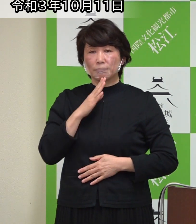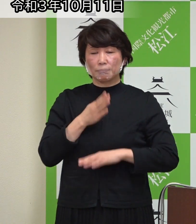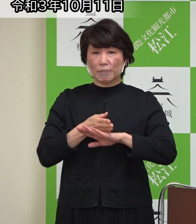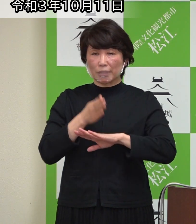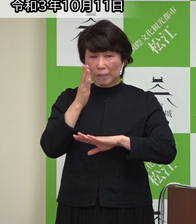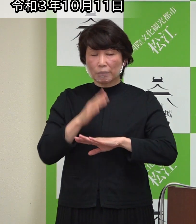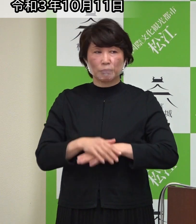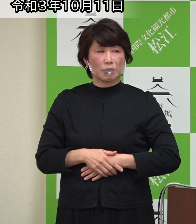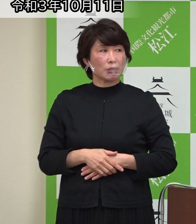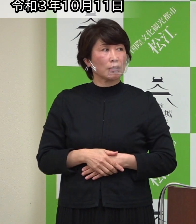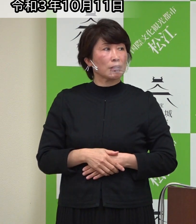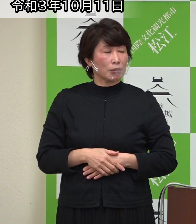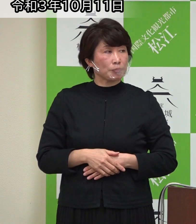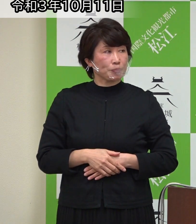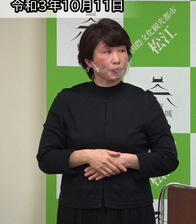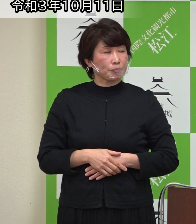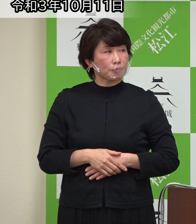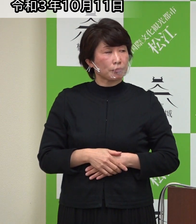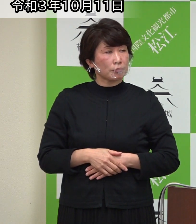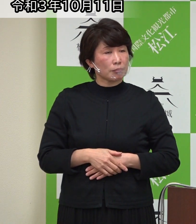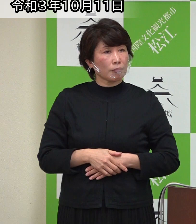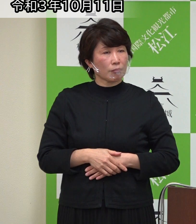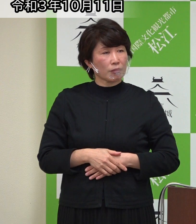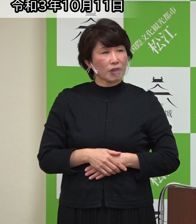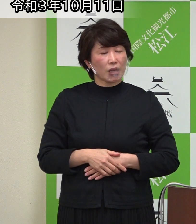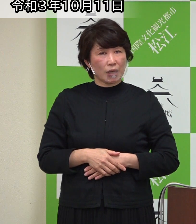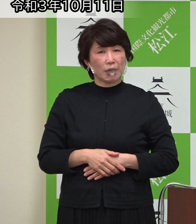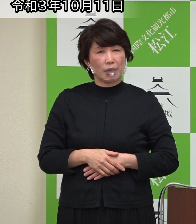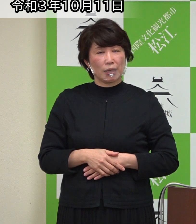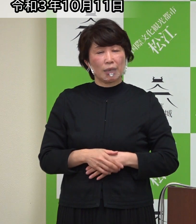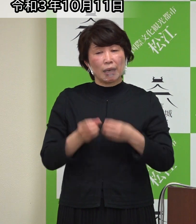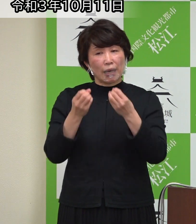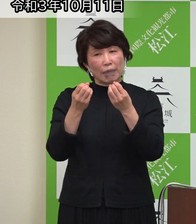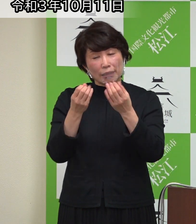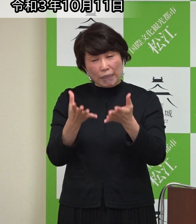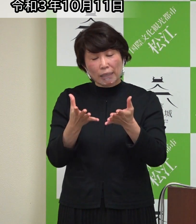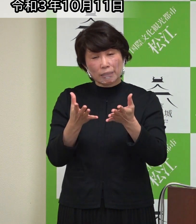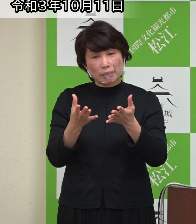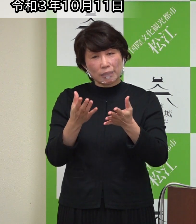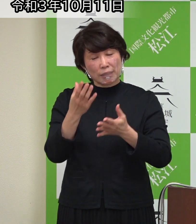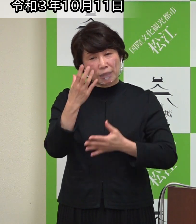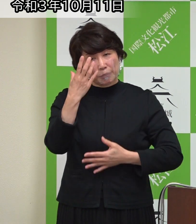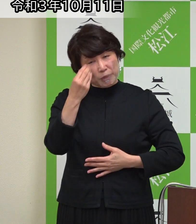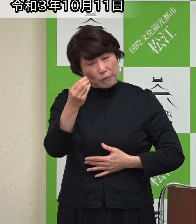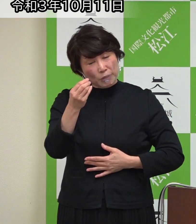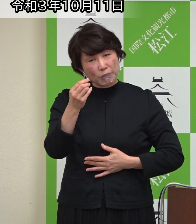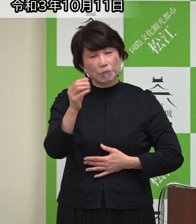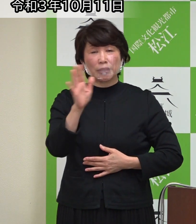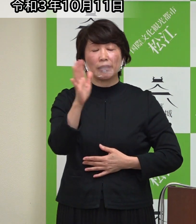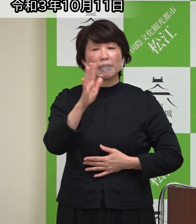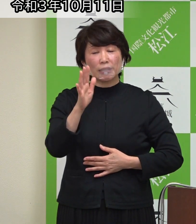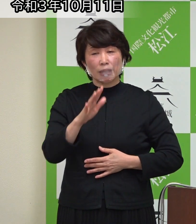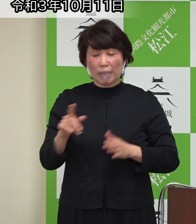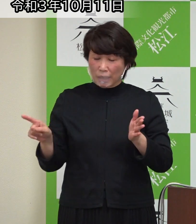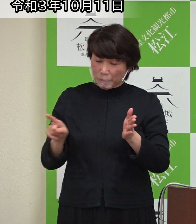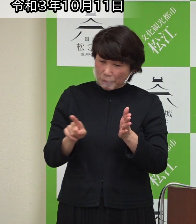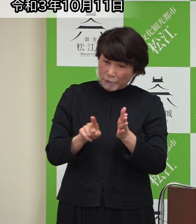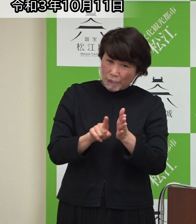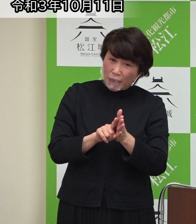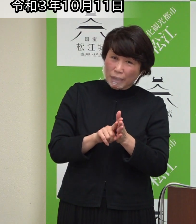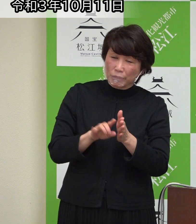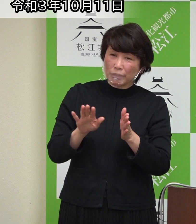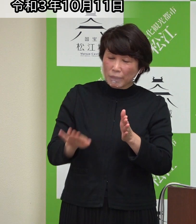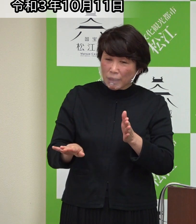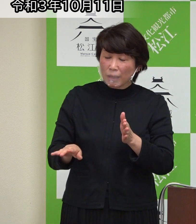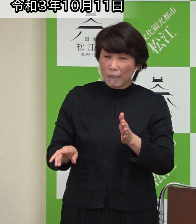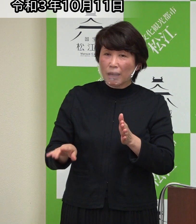多分あまりこう木をてらうのではなくて、すでにあるものでなかなか見過ごしているようなものっていうのにフォーカス当ててい